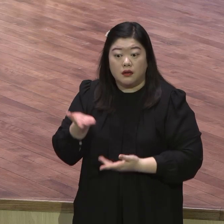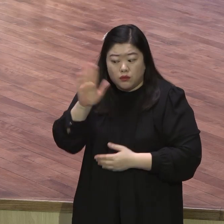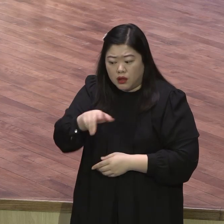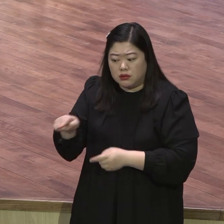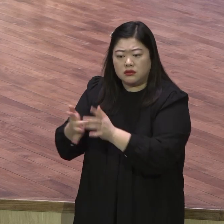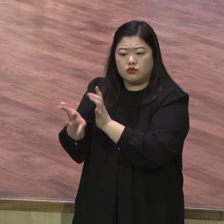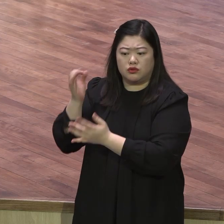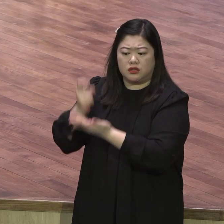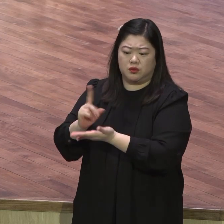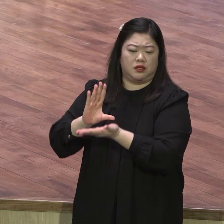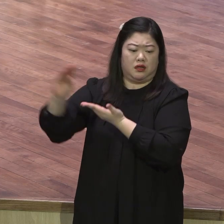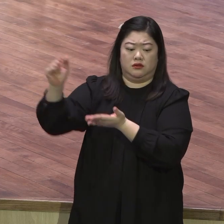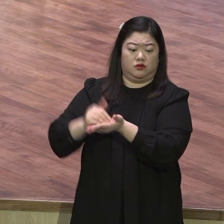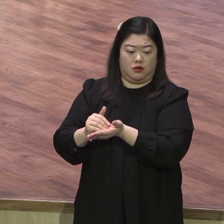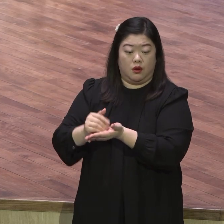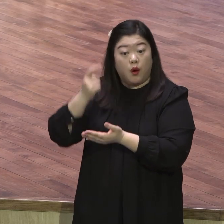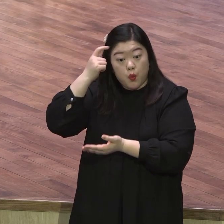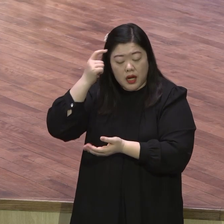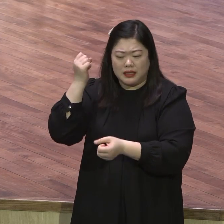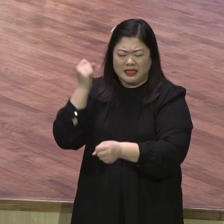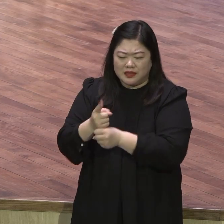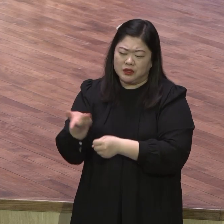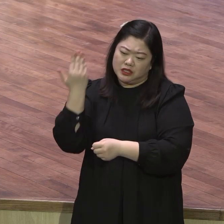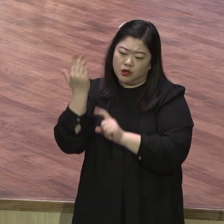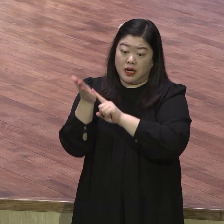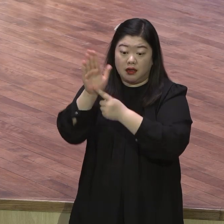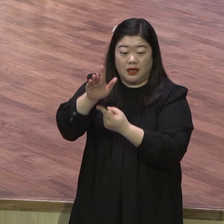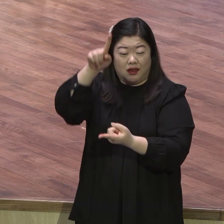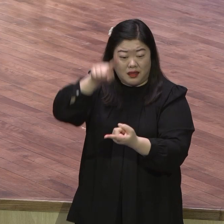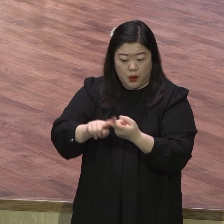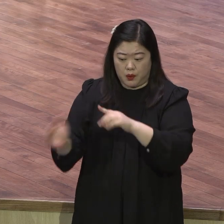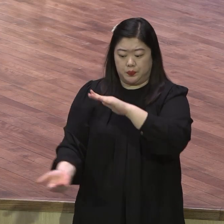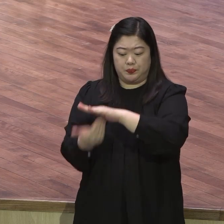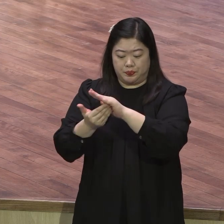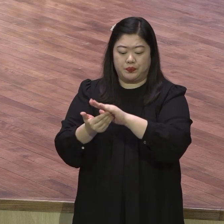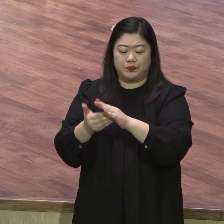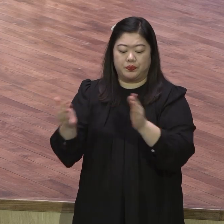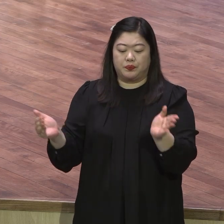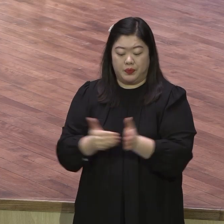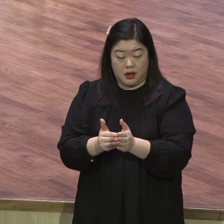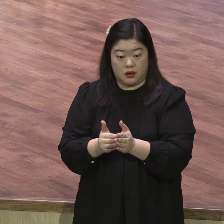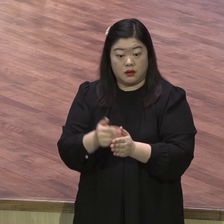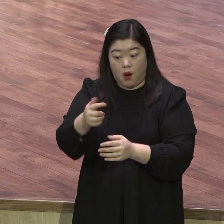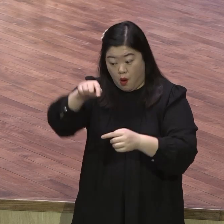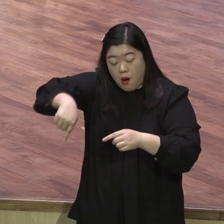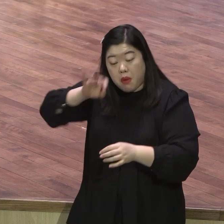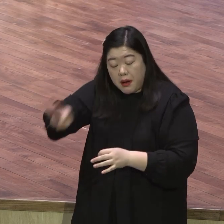않고 그가 말씀하시던 대로 살아나셨느니라. 와서 그가 누워셨던 곳을 보라.